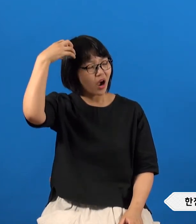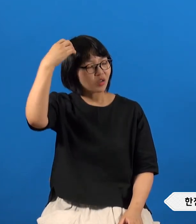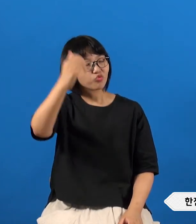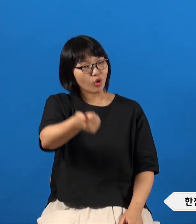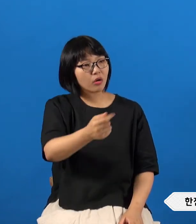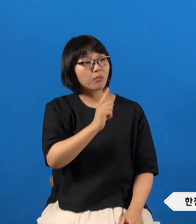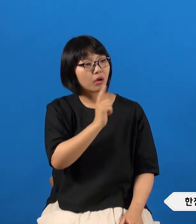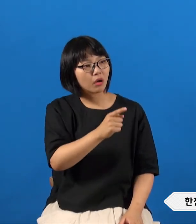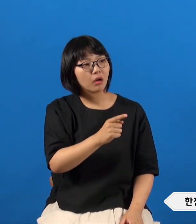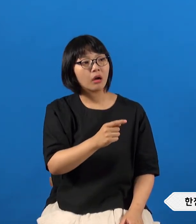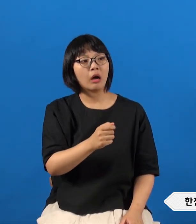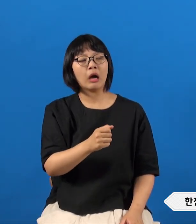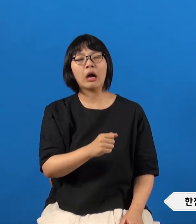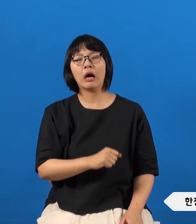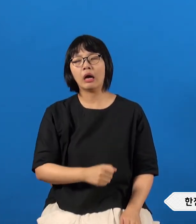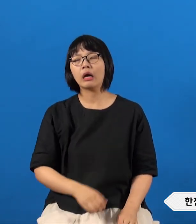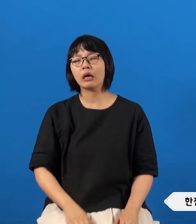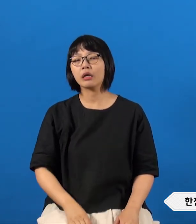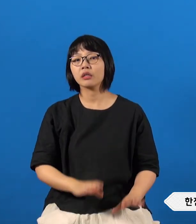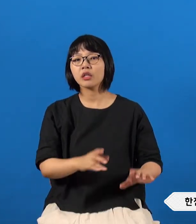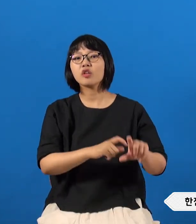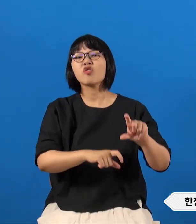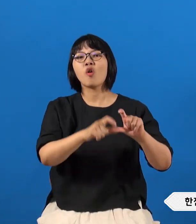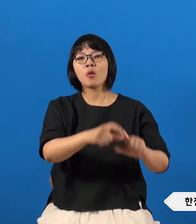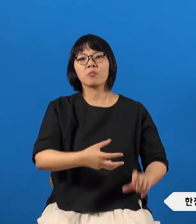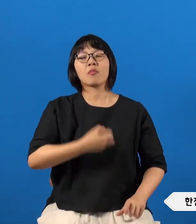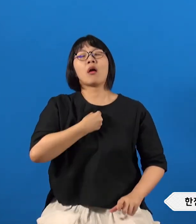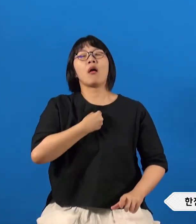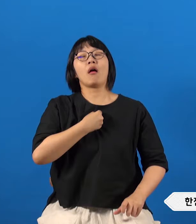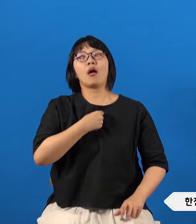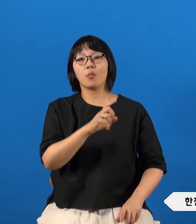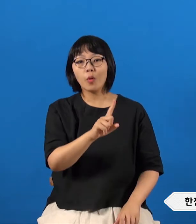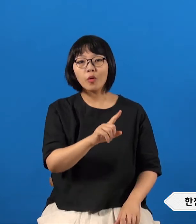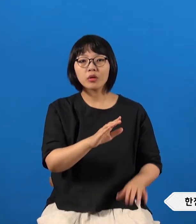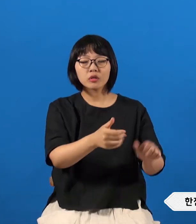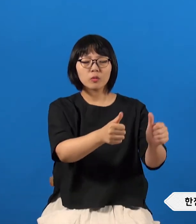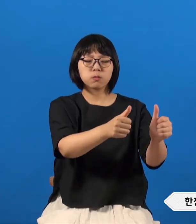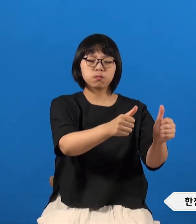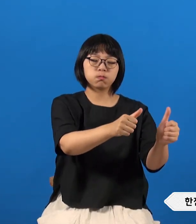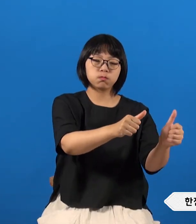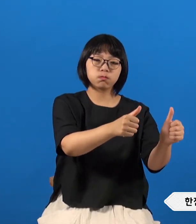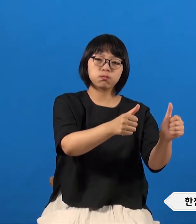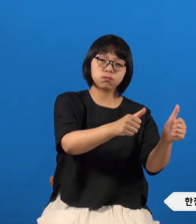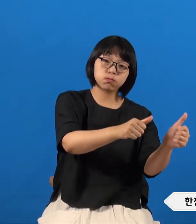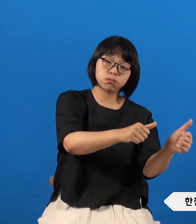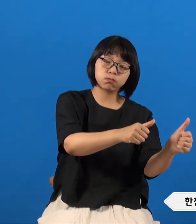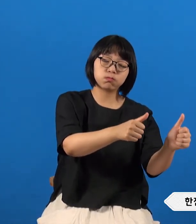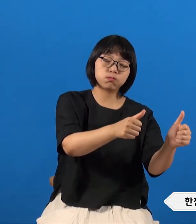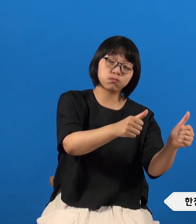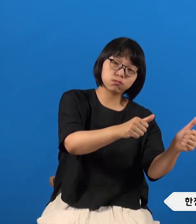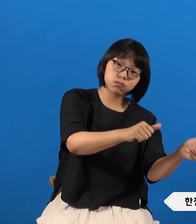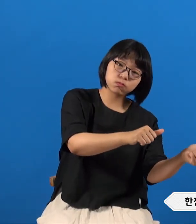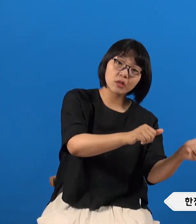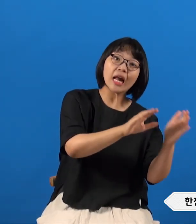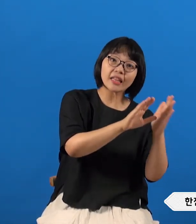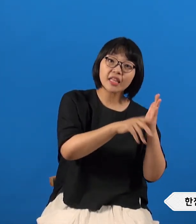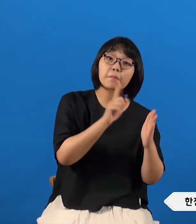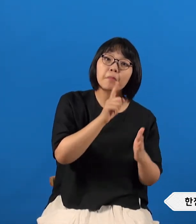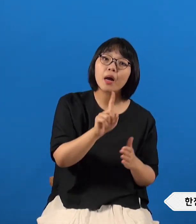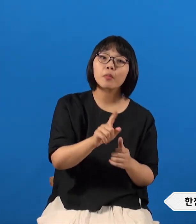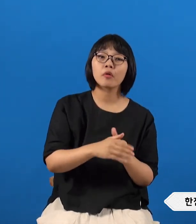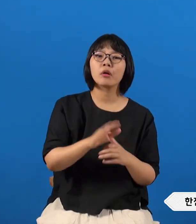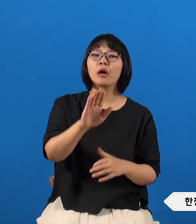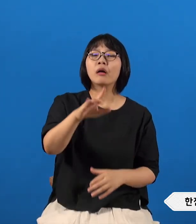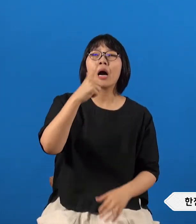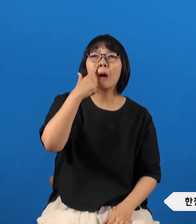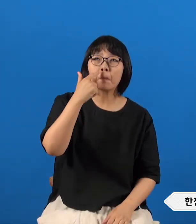그런데 더 충격은 그 친구가 숨을 거두면서 아빠, 자기 아버지 장로님인데 아빠, 천국이